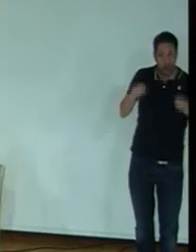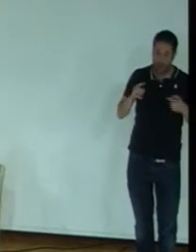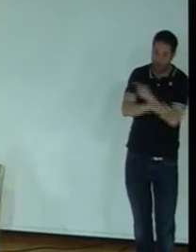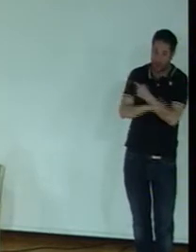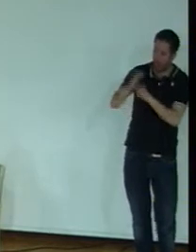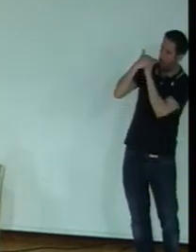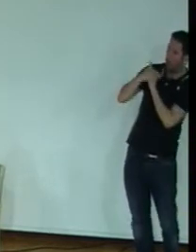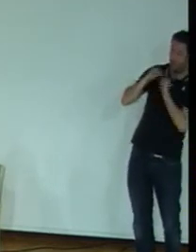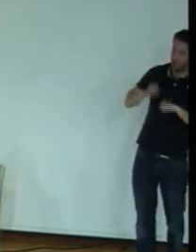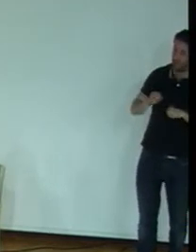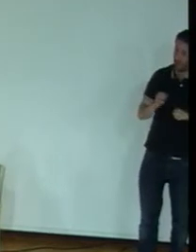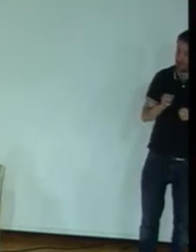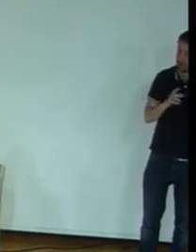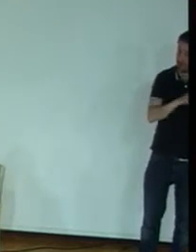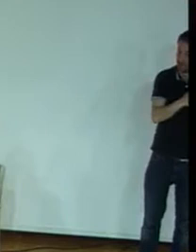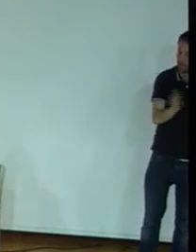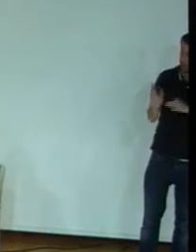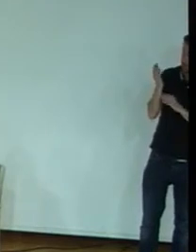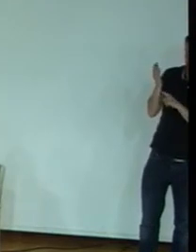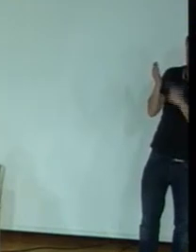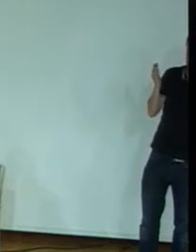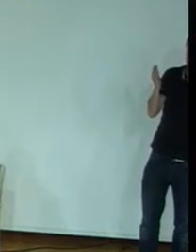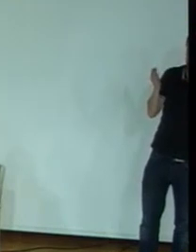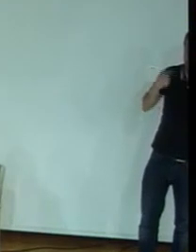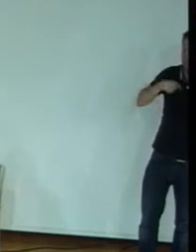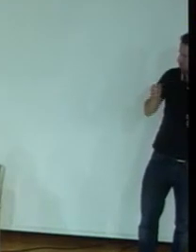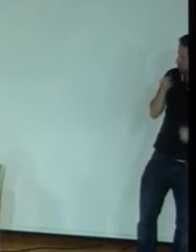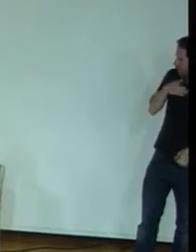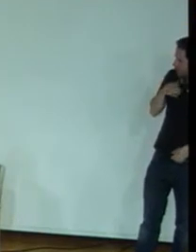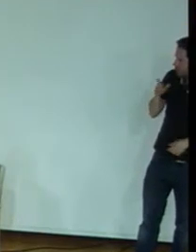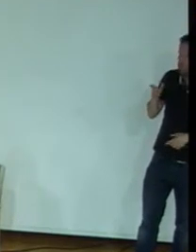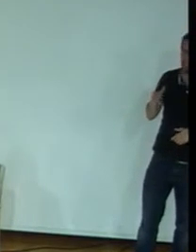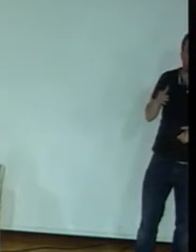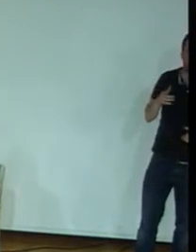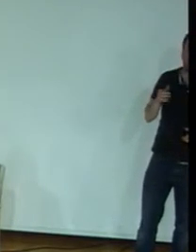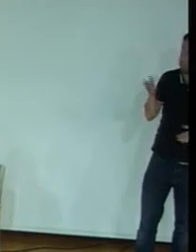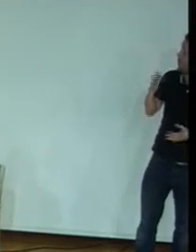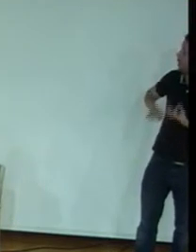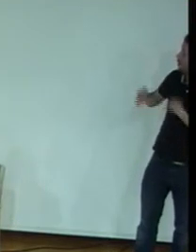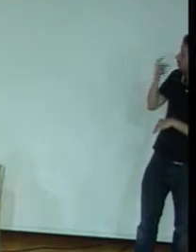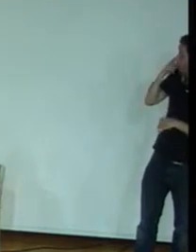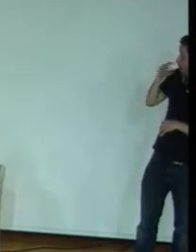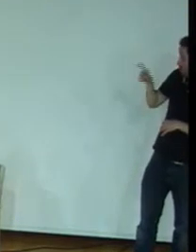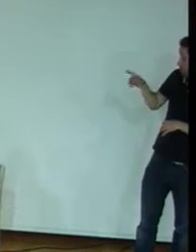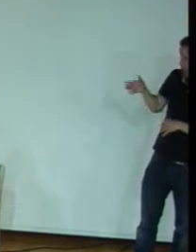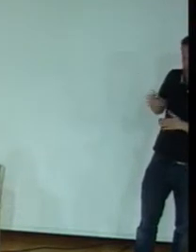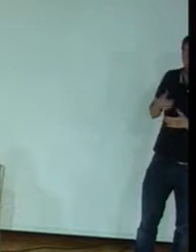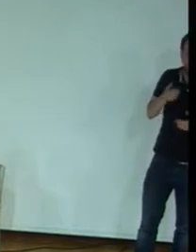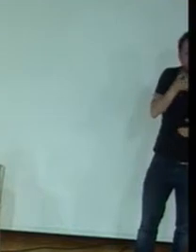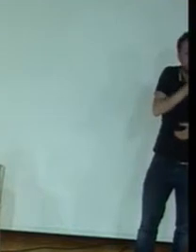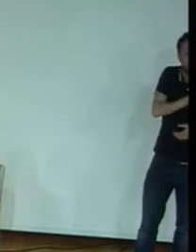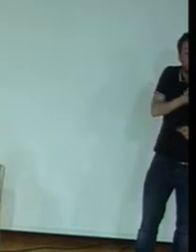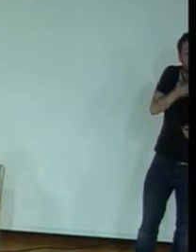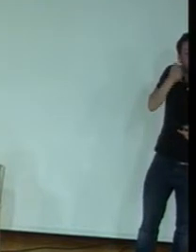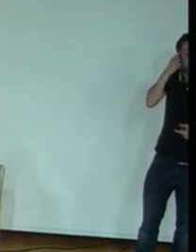asservir. Et je suis très surpris, notamment quand je discute, et c'était le fond de votre remarque, je pense, en disant, mais